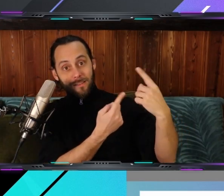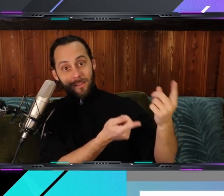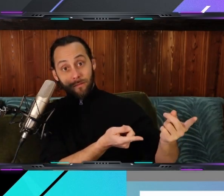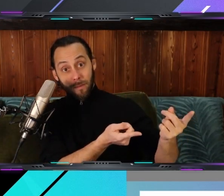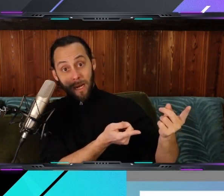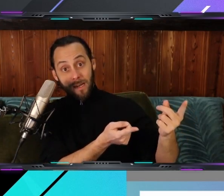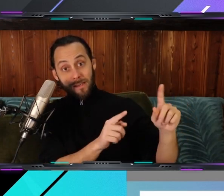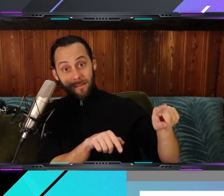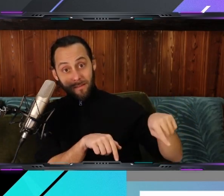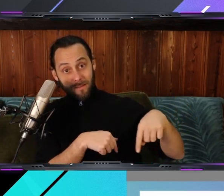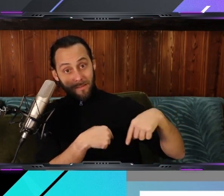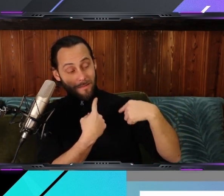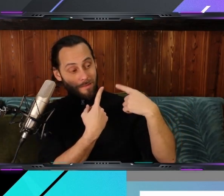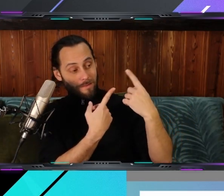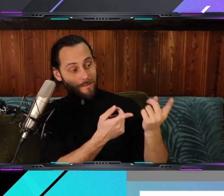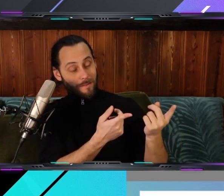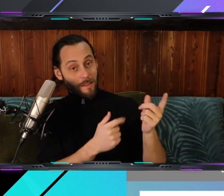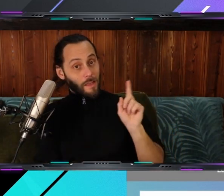aller, c'est le verbe aller.